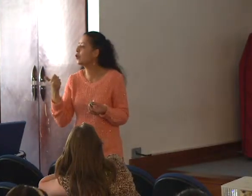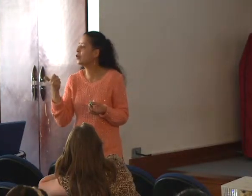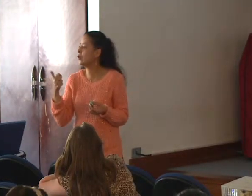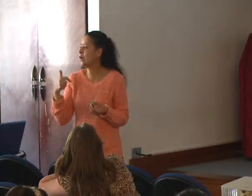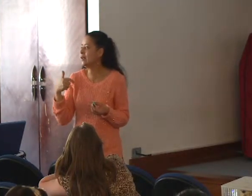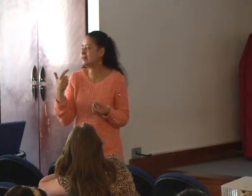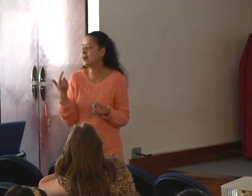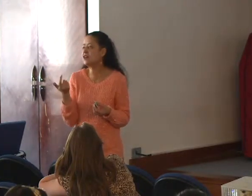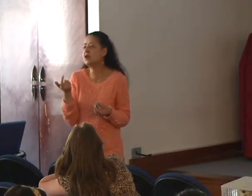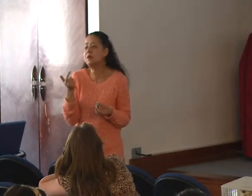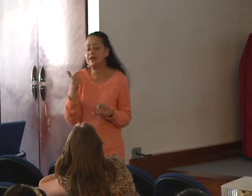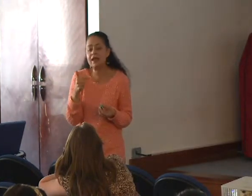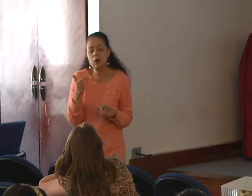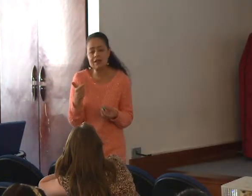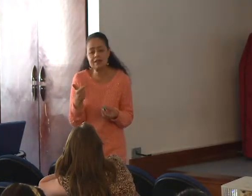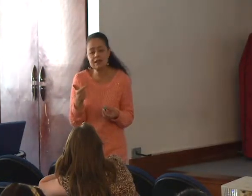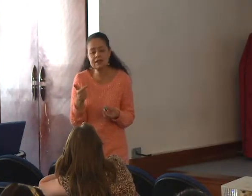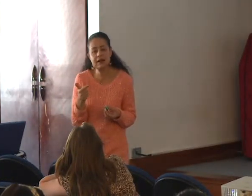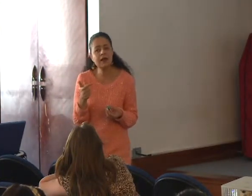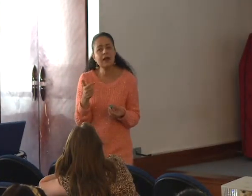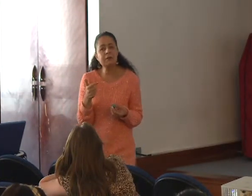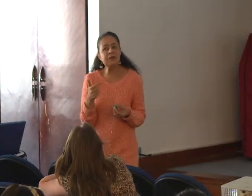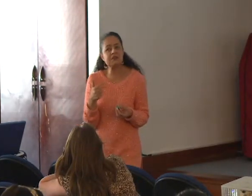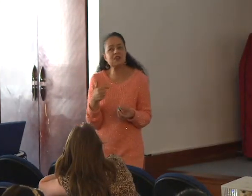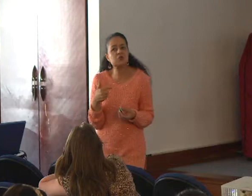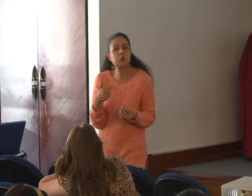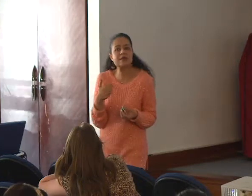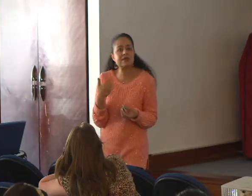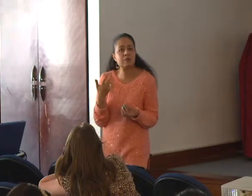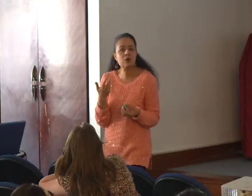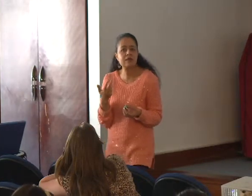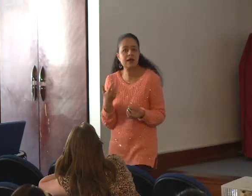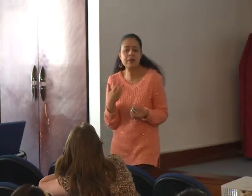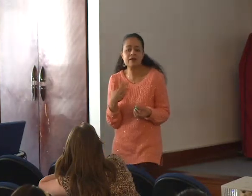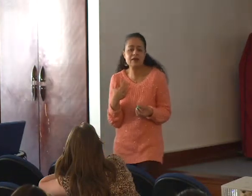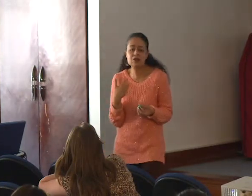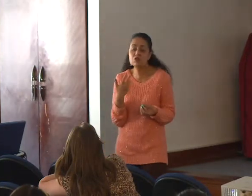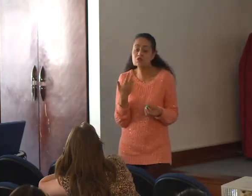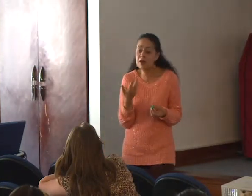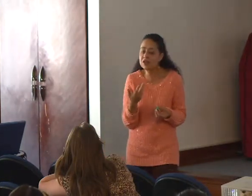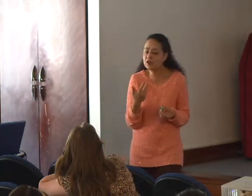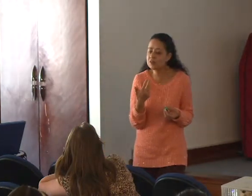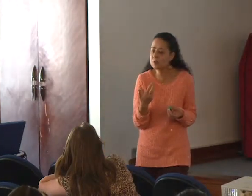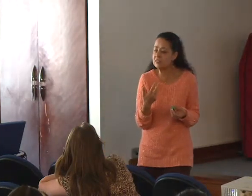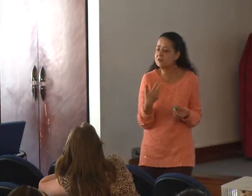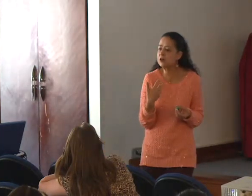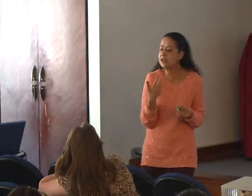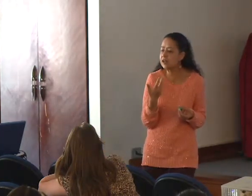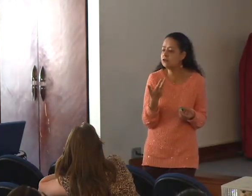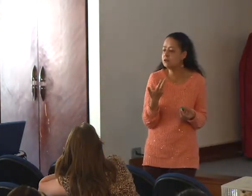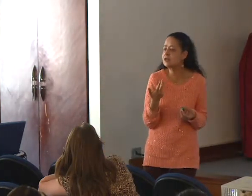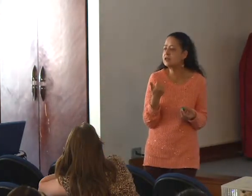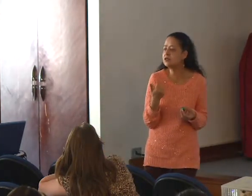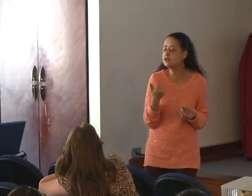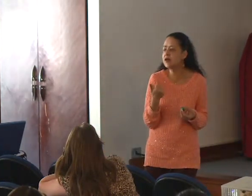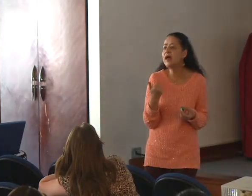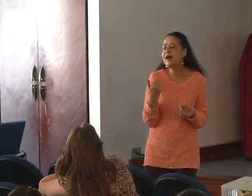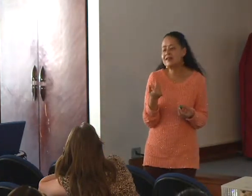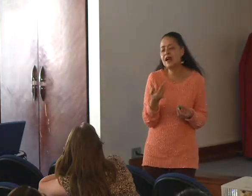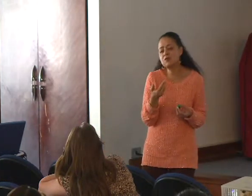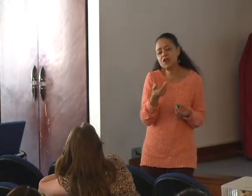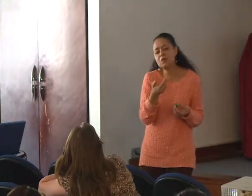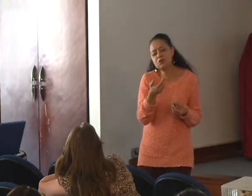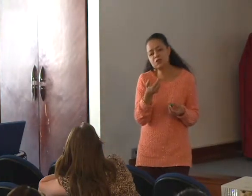cómo pueden acceder a su código, en este caso a nivel de lengua escrita, mirar si ellos pueden simbolizar a partir de algunos métodos específicos de lectura